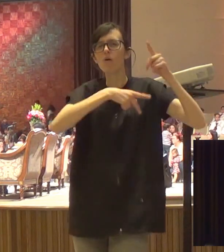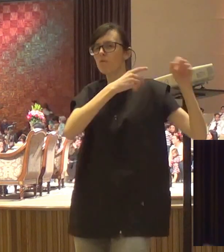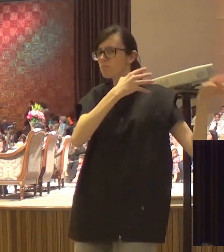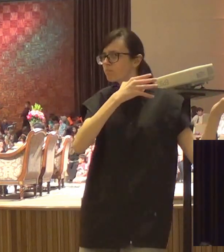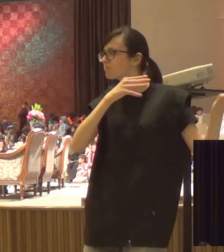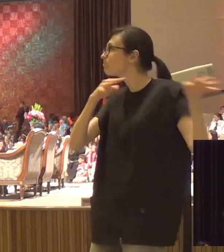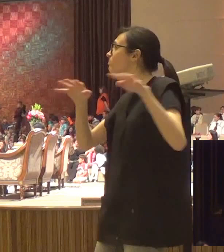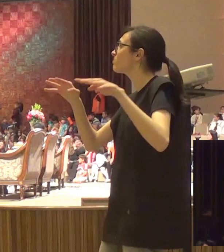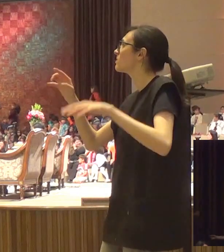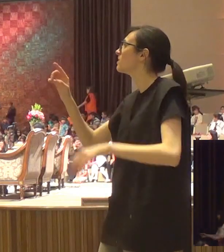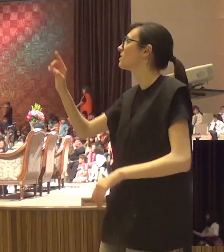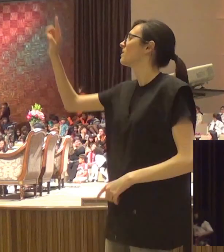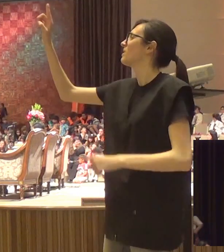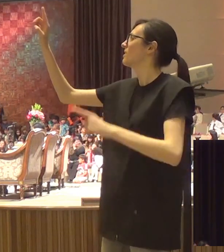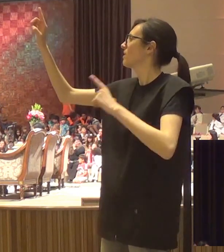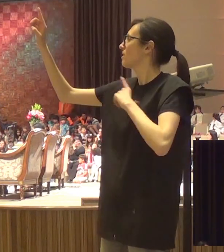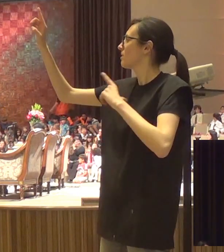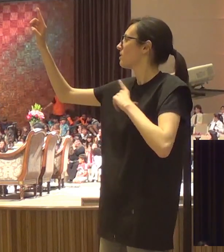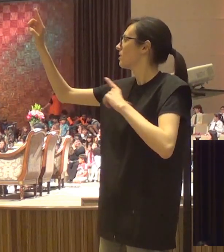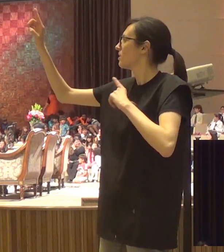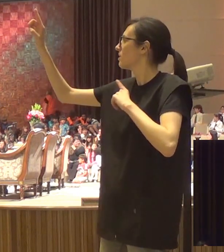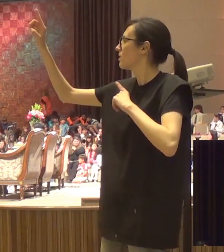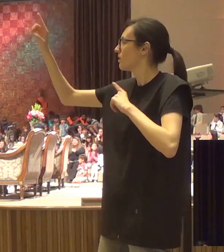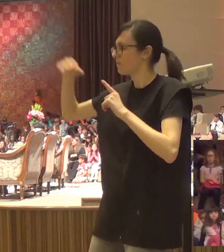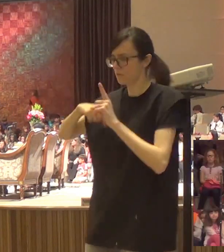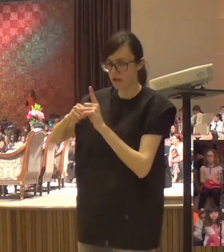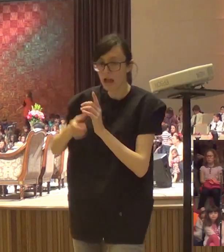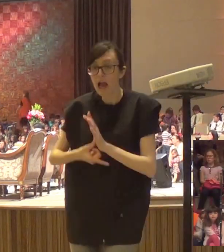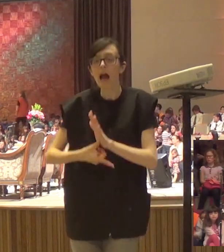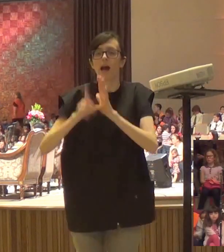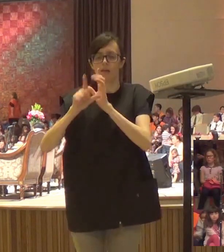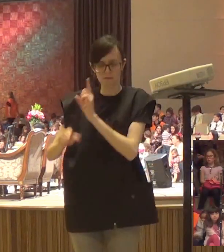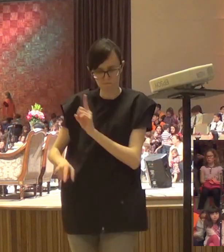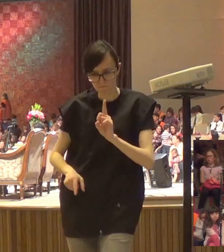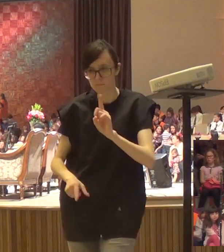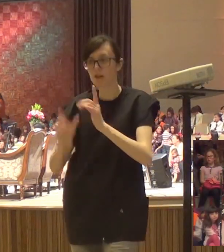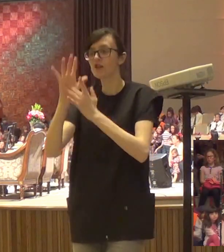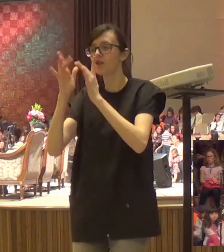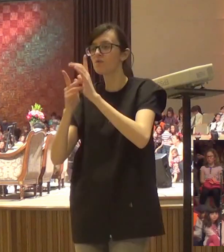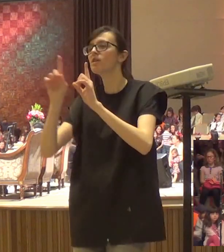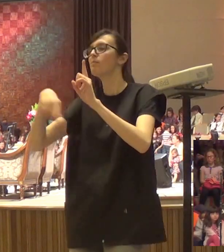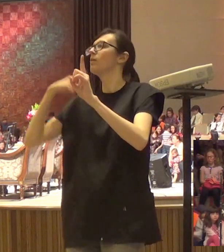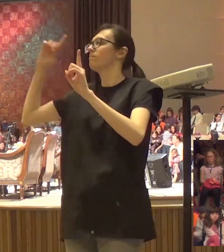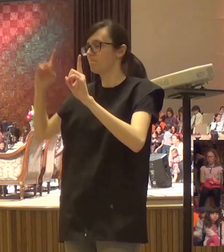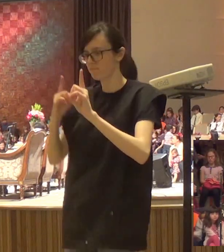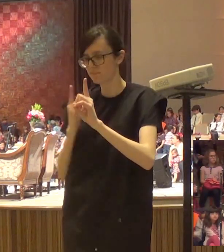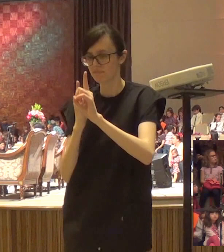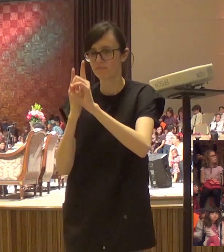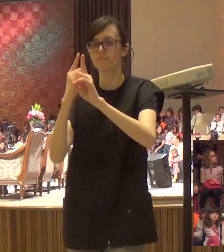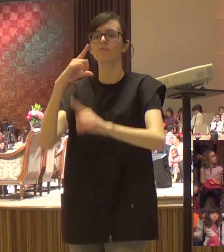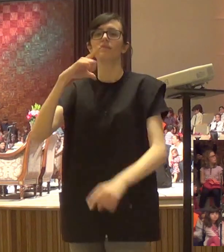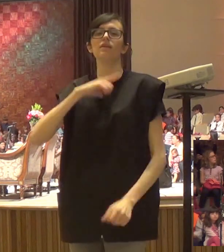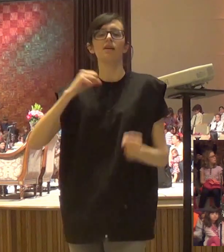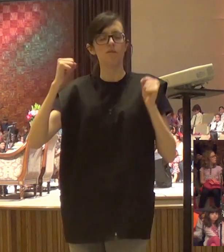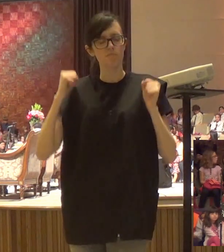muitos dentre o povo de Israel ao Senhor, o seu Deus. E irá adiante do Senhor, no Espírito e no poder de